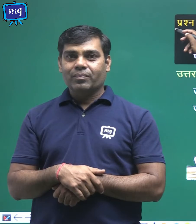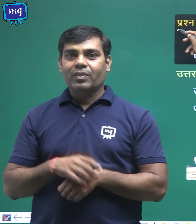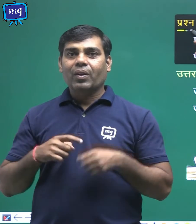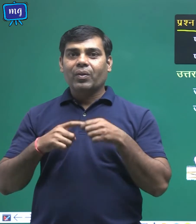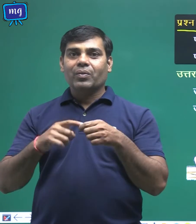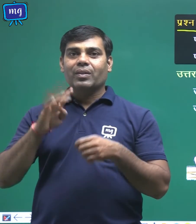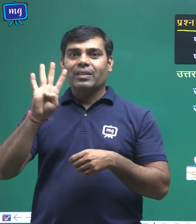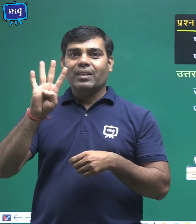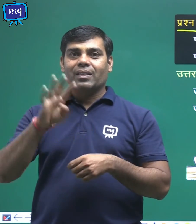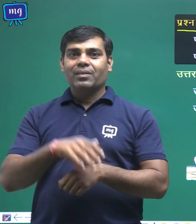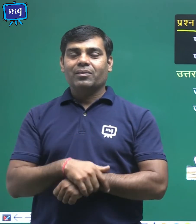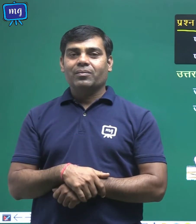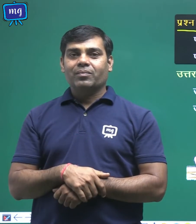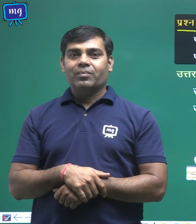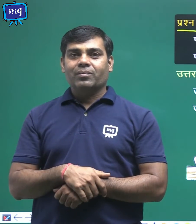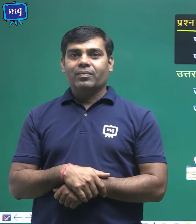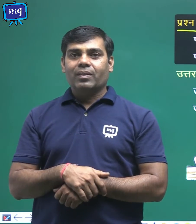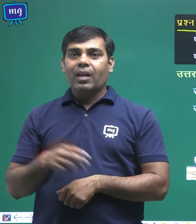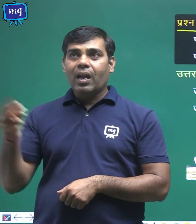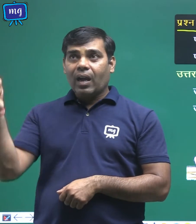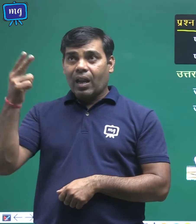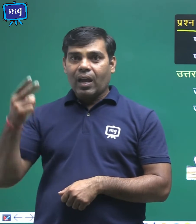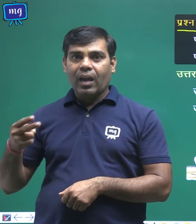प्रश्न 4, कलाकार के